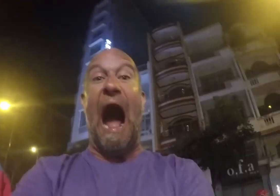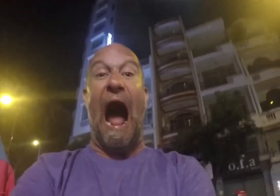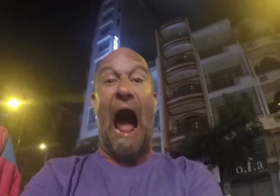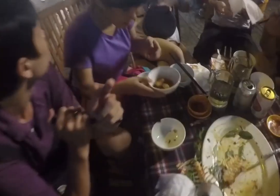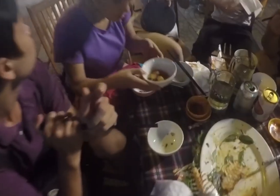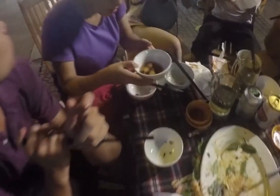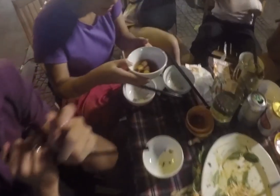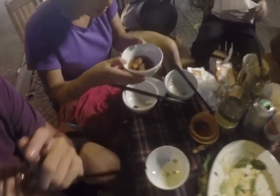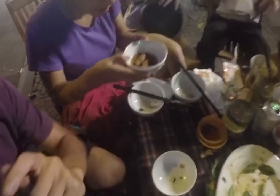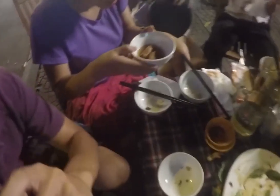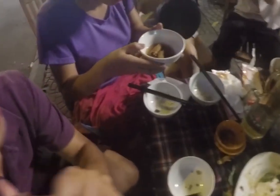Ah!